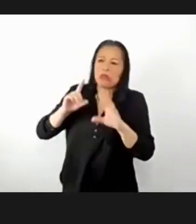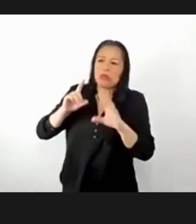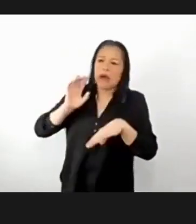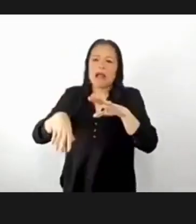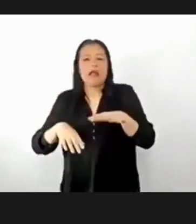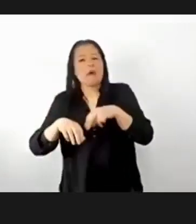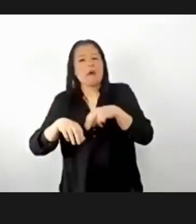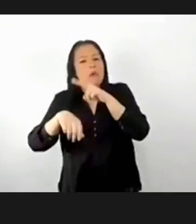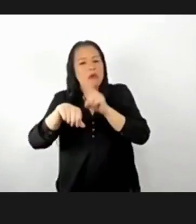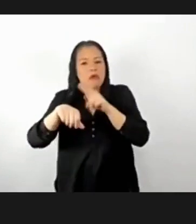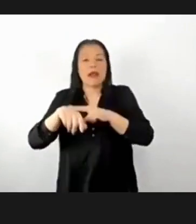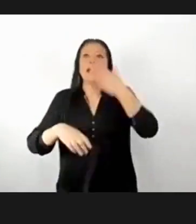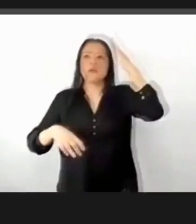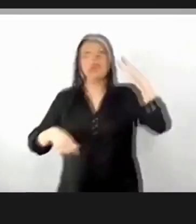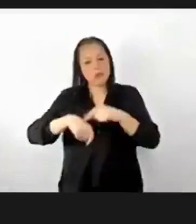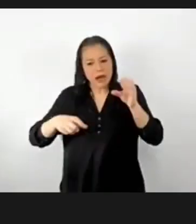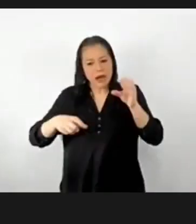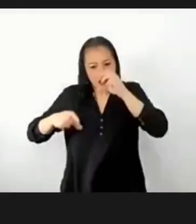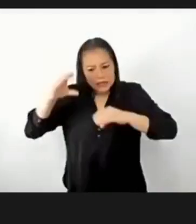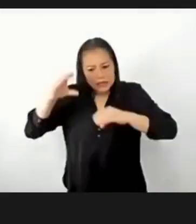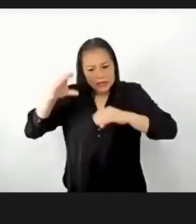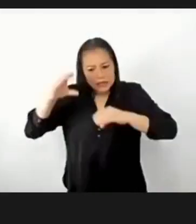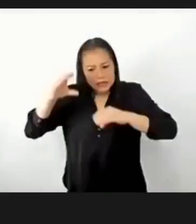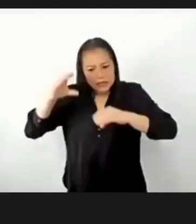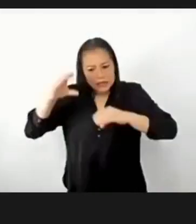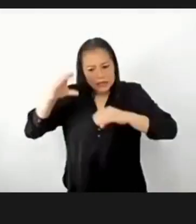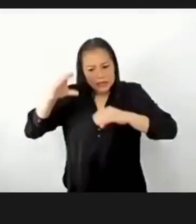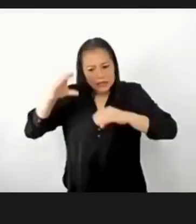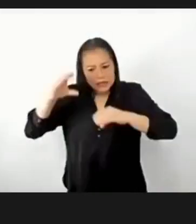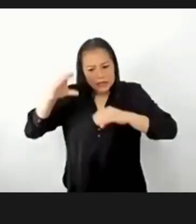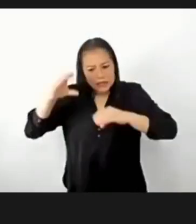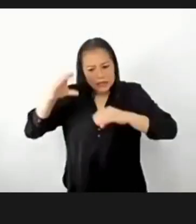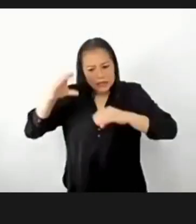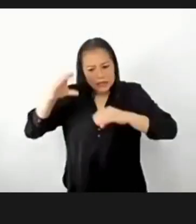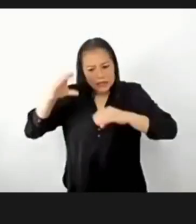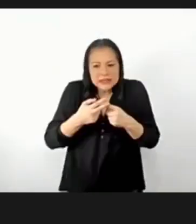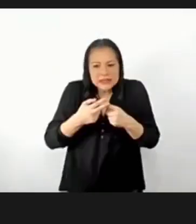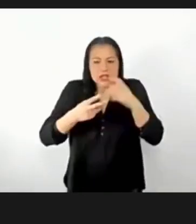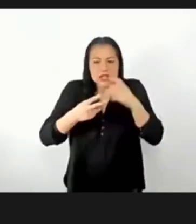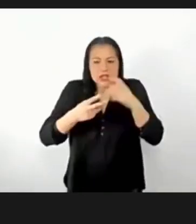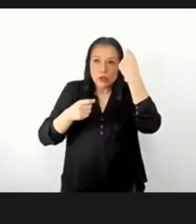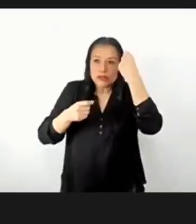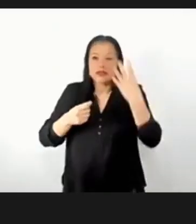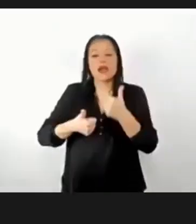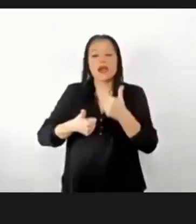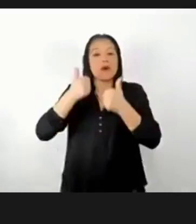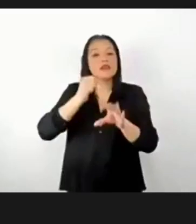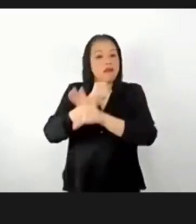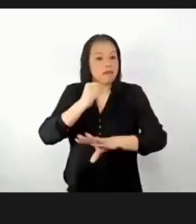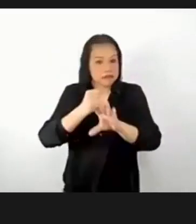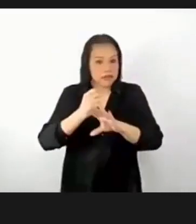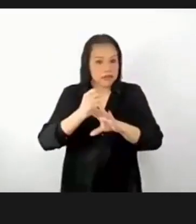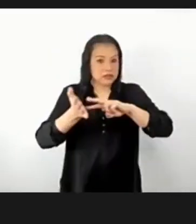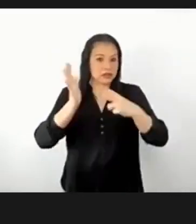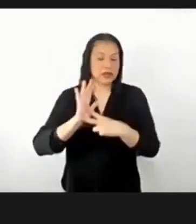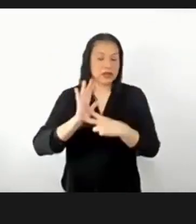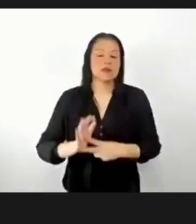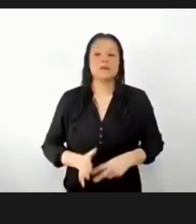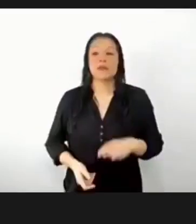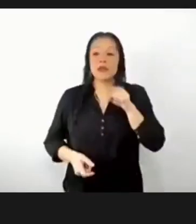de tal modo que era una época para la ciencia en que todavía se estaba desenvolviendo los conceptos